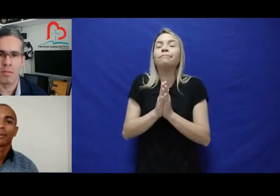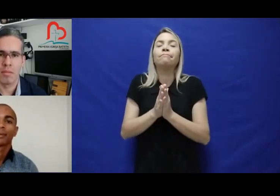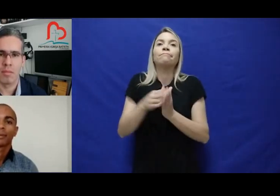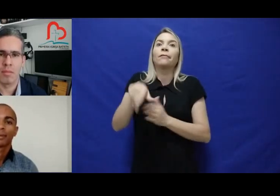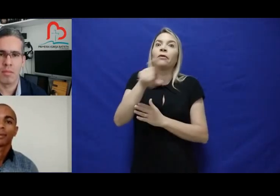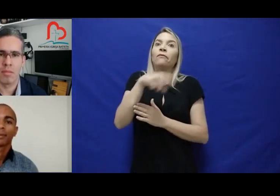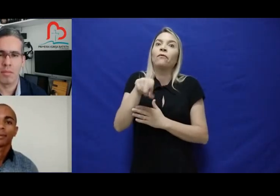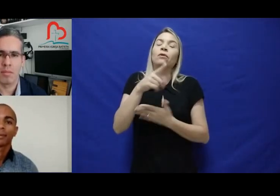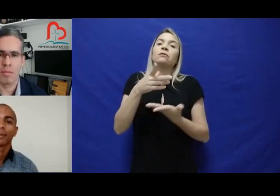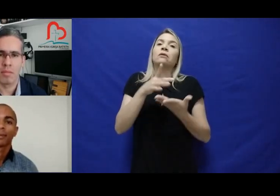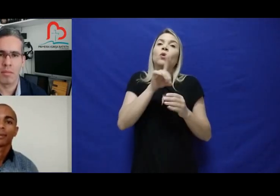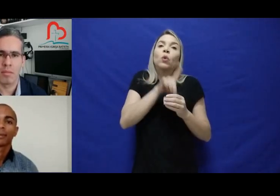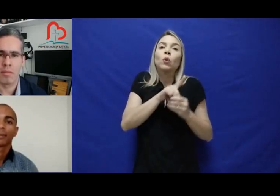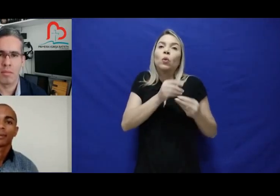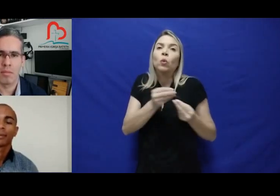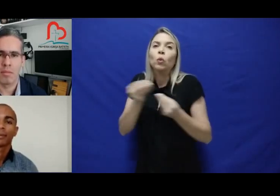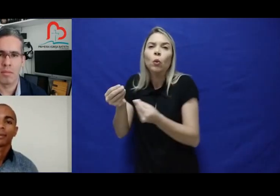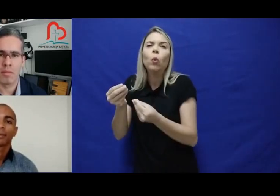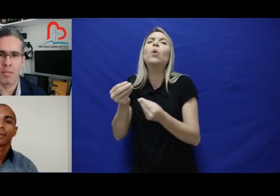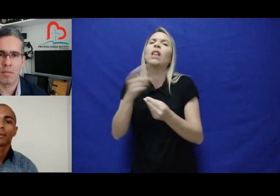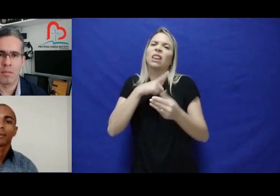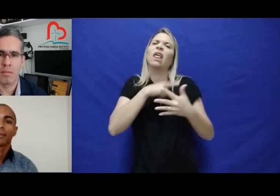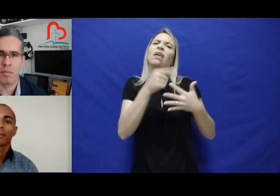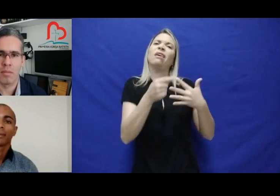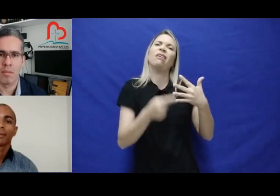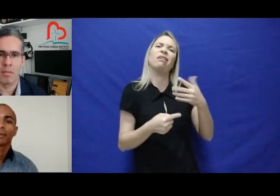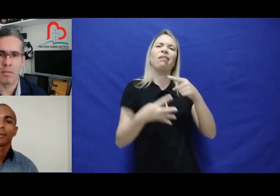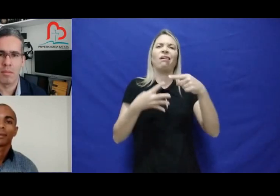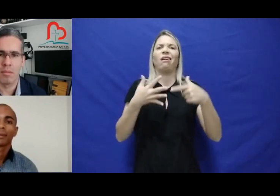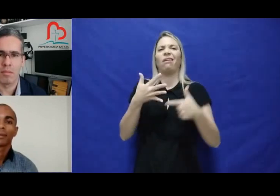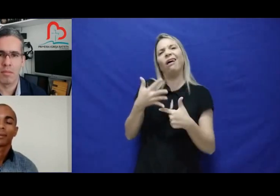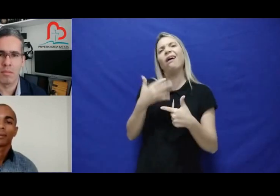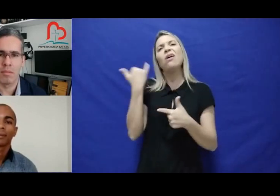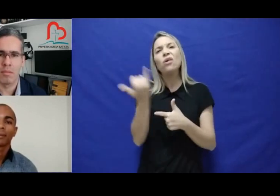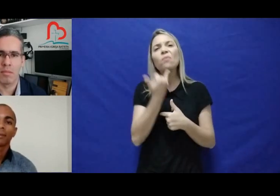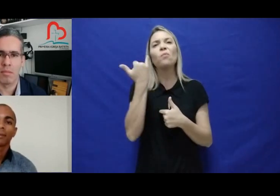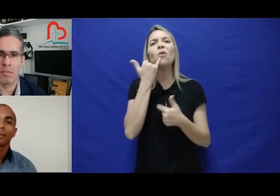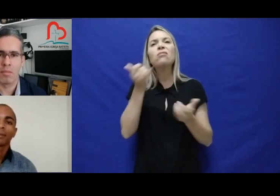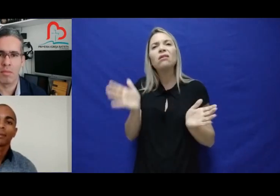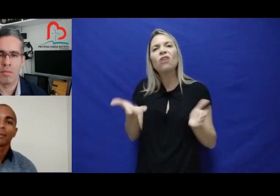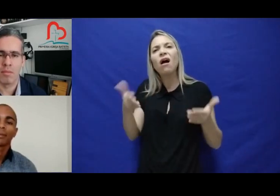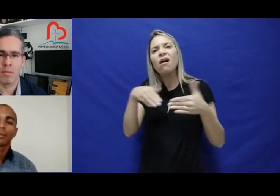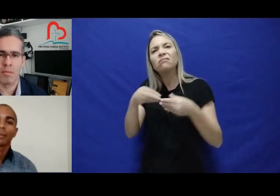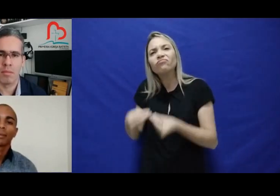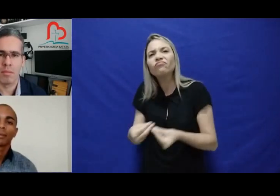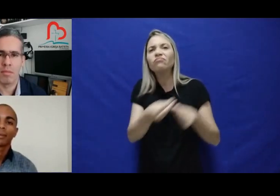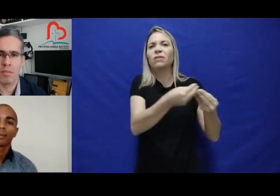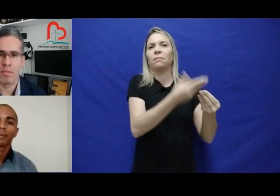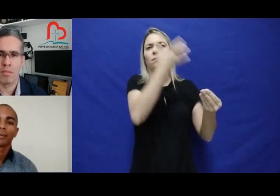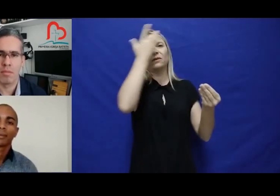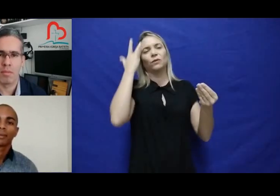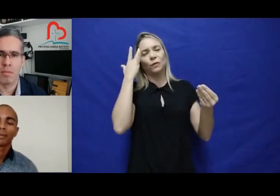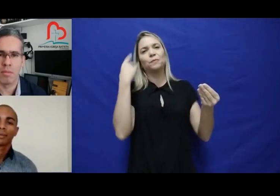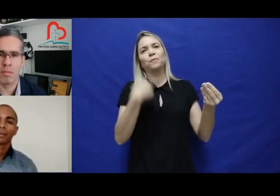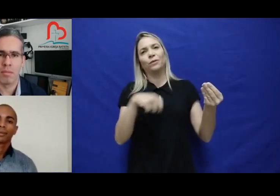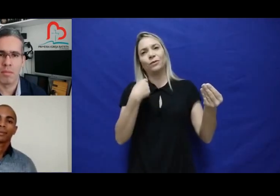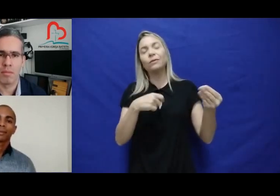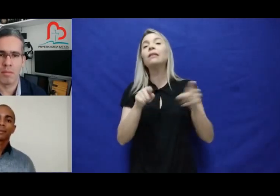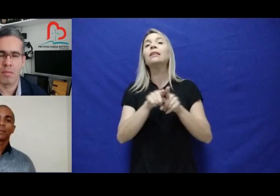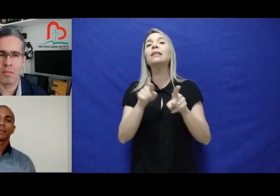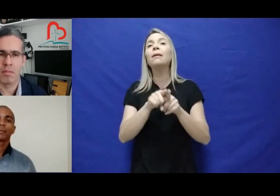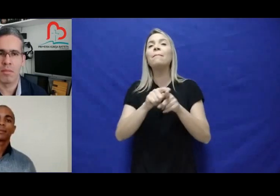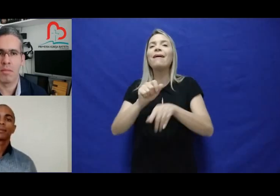higiênico. Precisamos ainda que você doe alguns outros elementos que têm sido